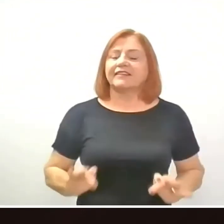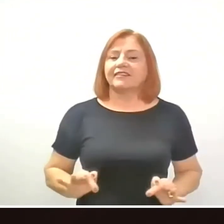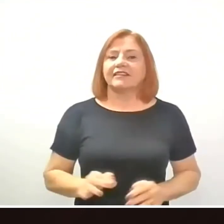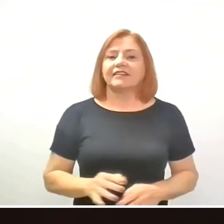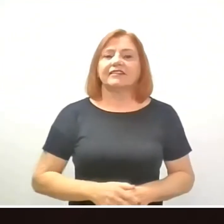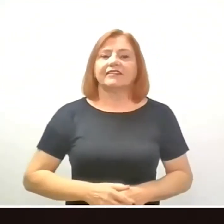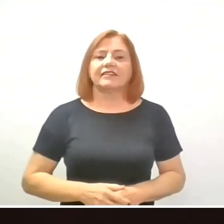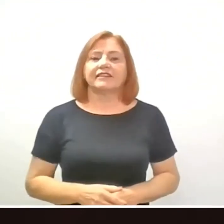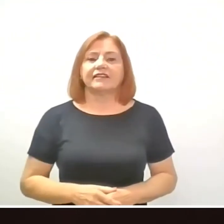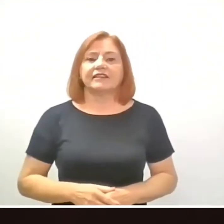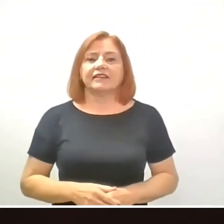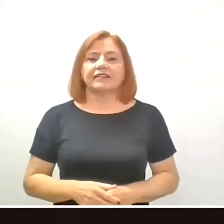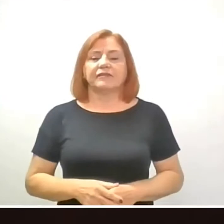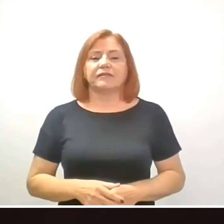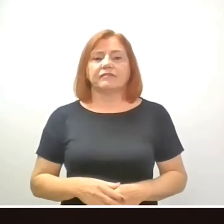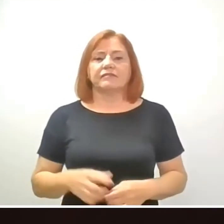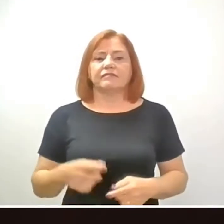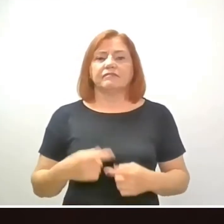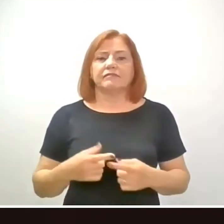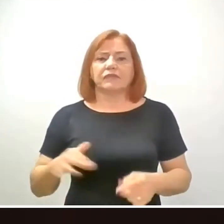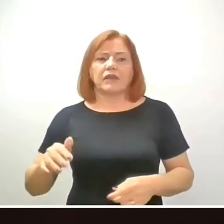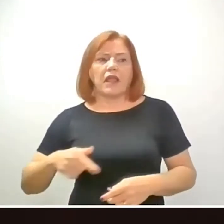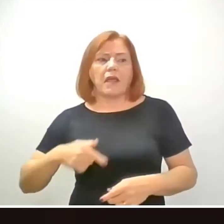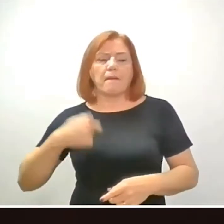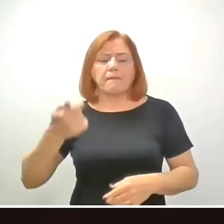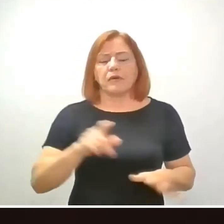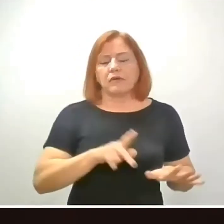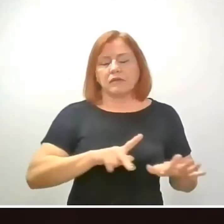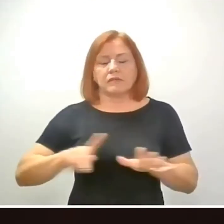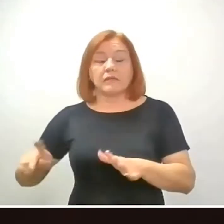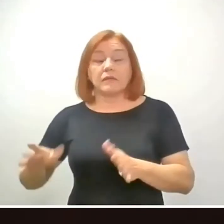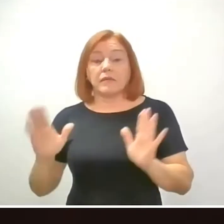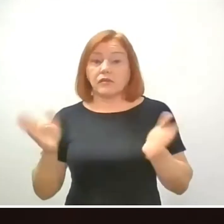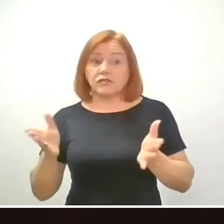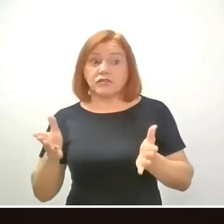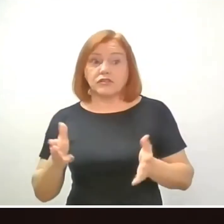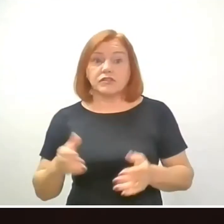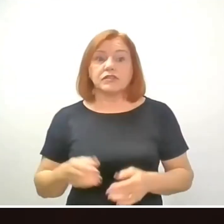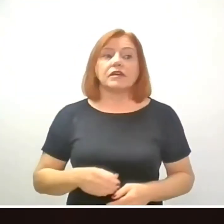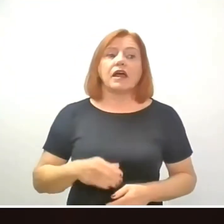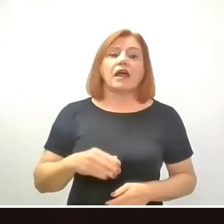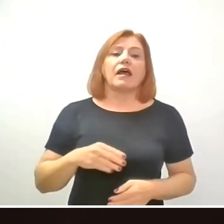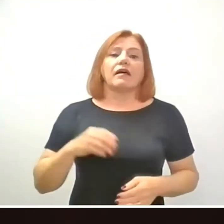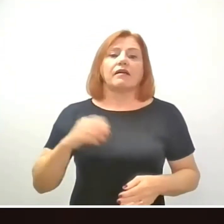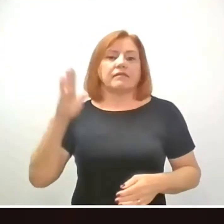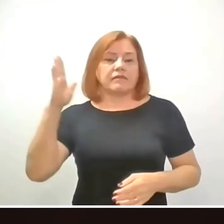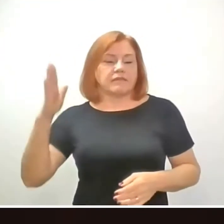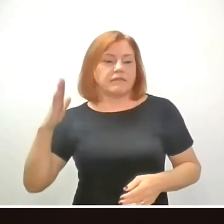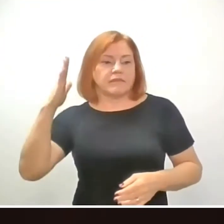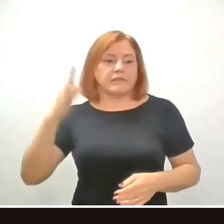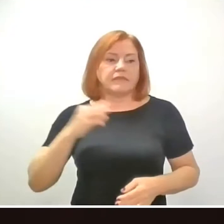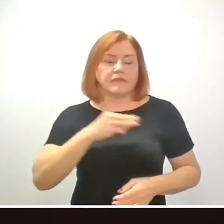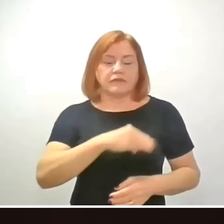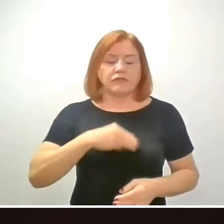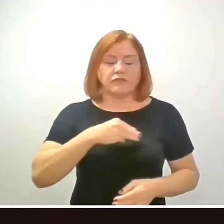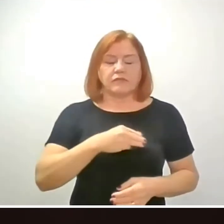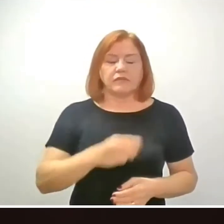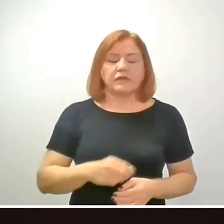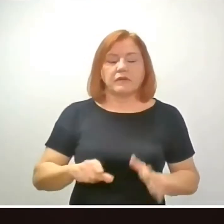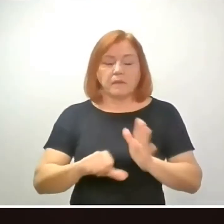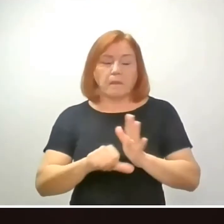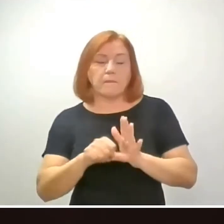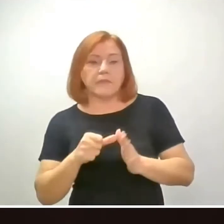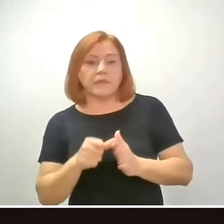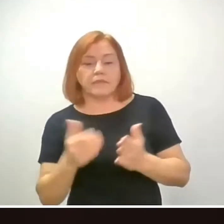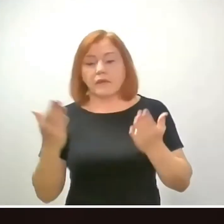Mateus, tá? Bom, primeiro eu quero fazer uma comparação entre essa